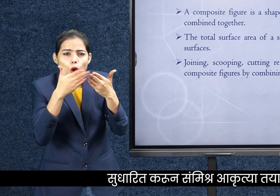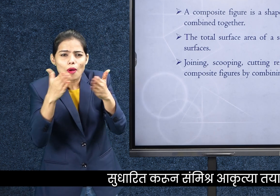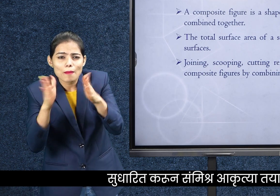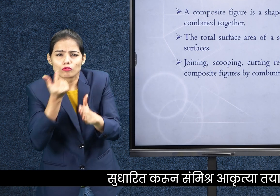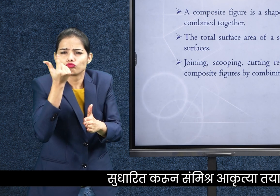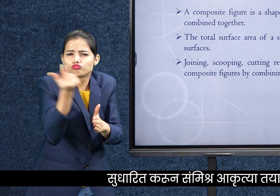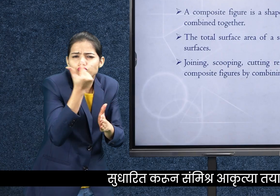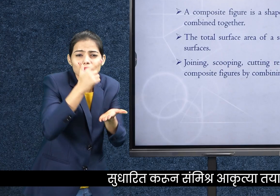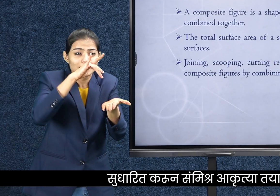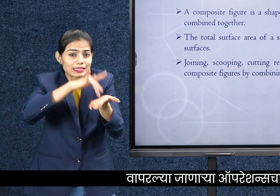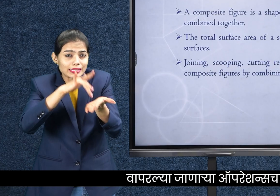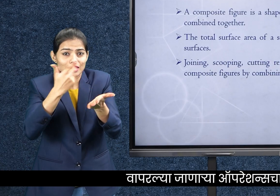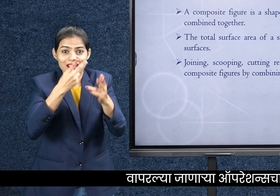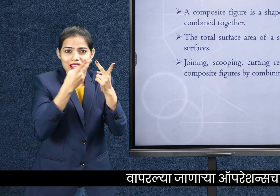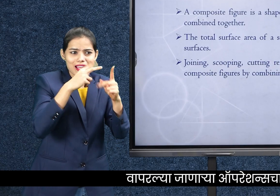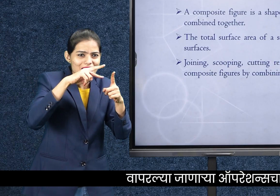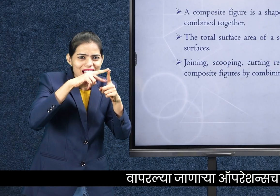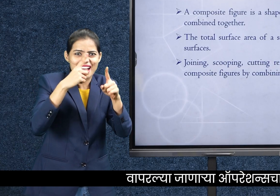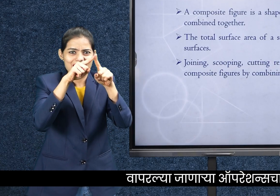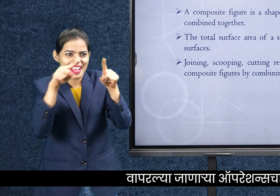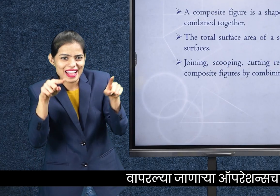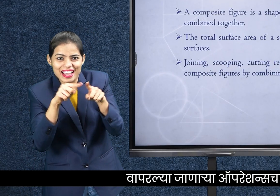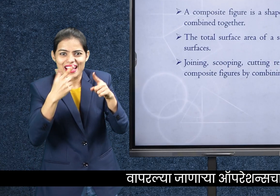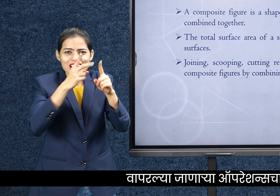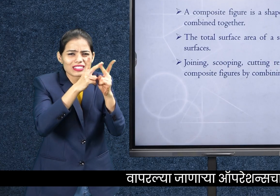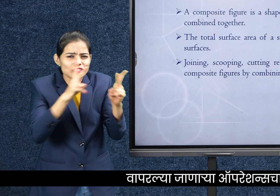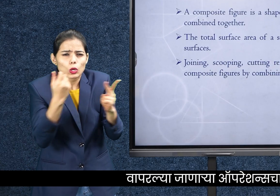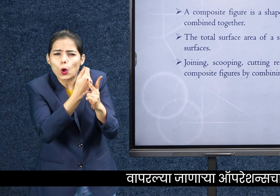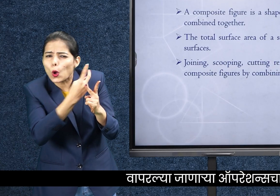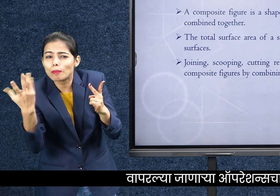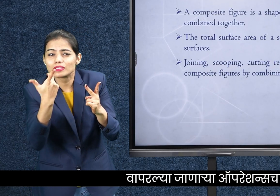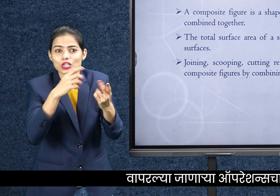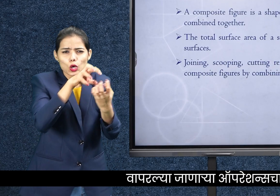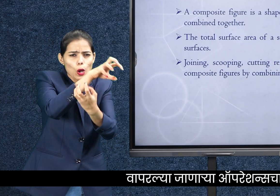तयार करण्यासाठी वापरल्या जाणाऱ्या ऑपरेशन्सचा संदर्भ देतो.